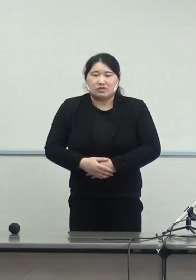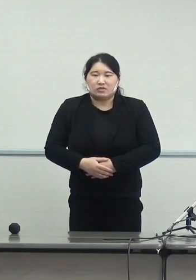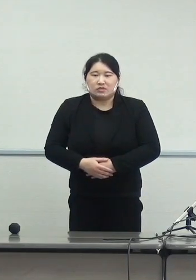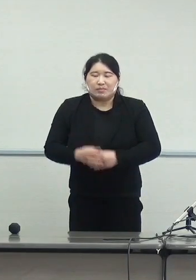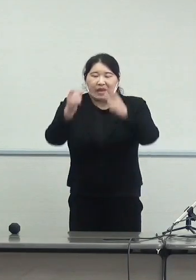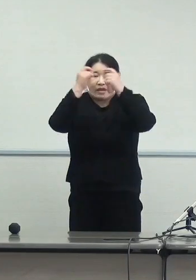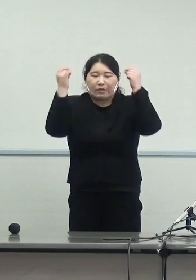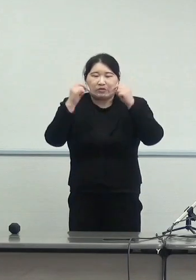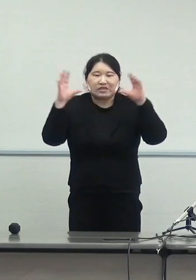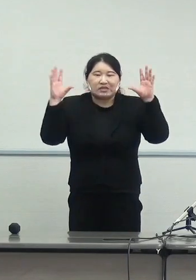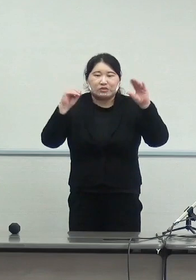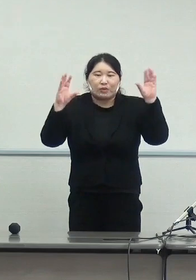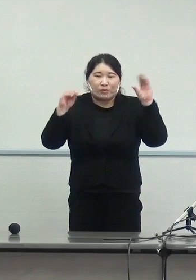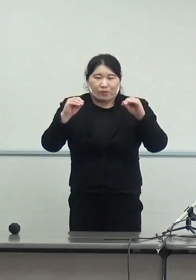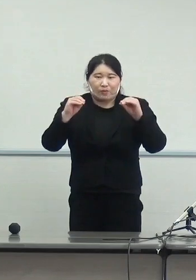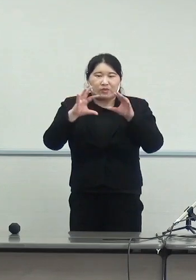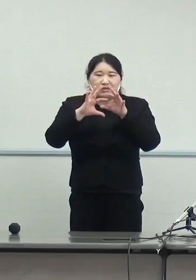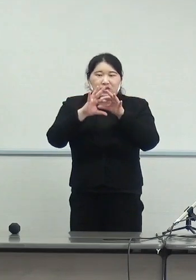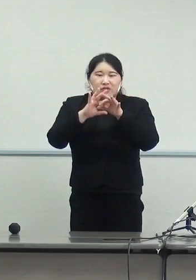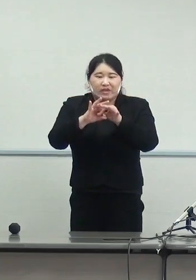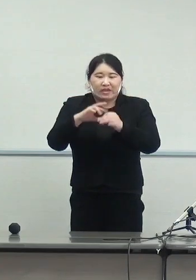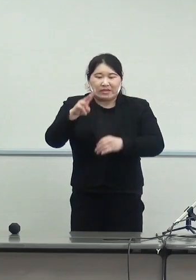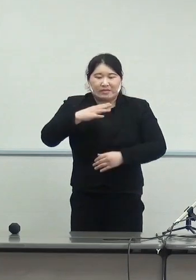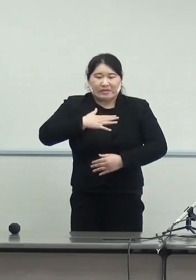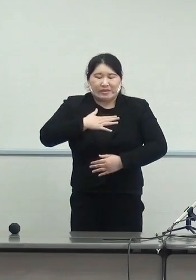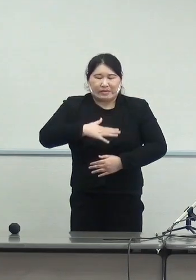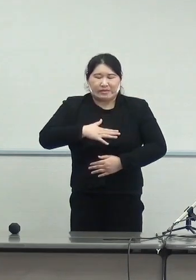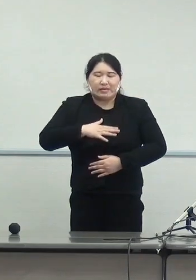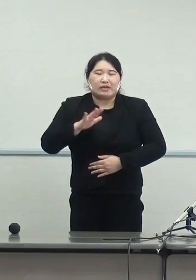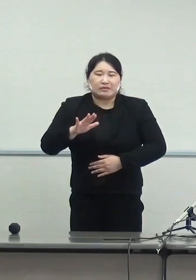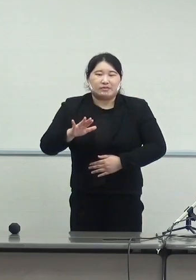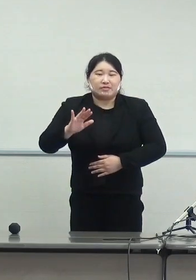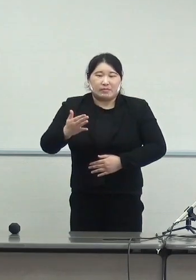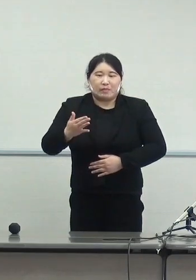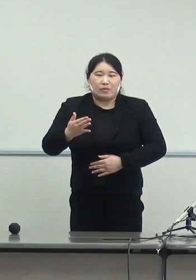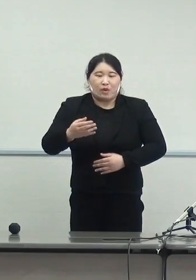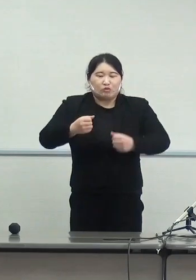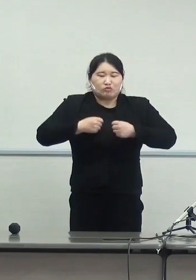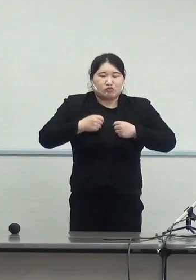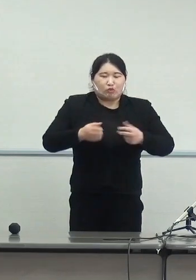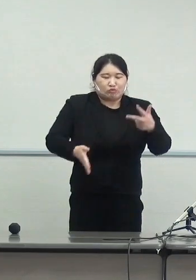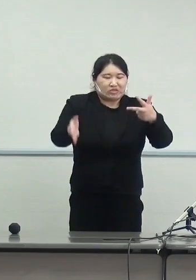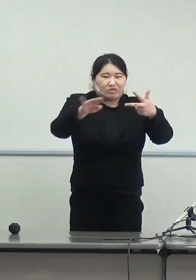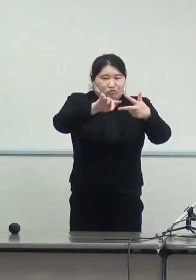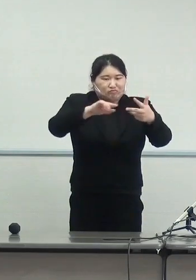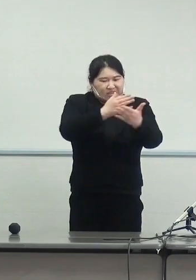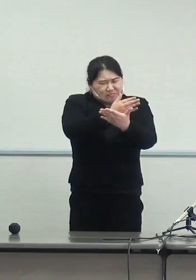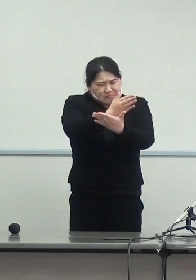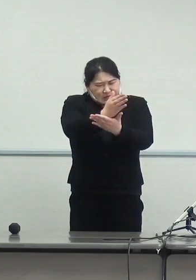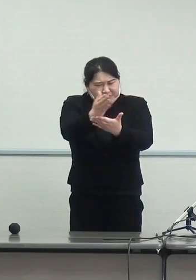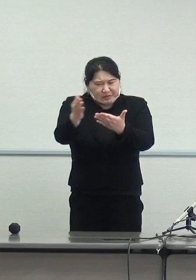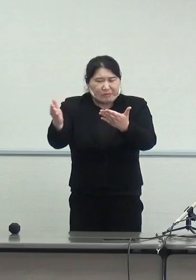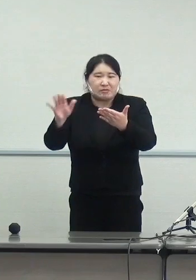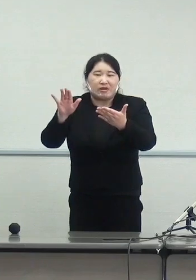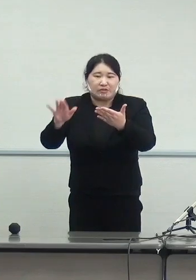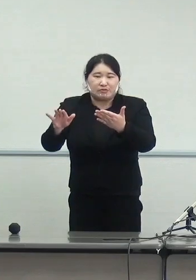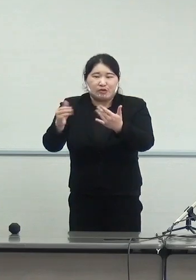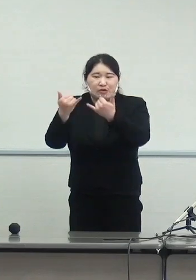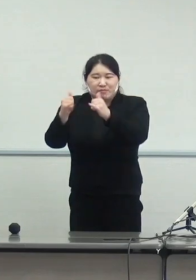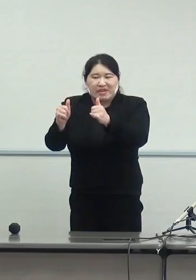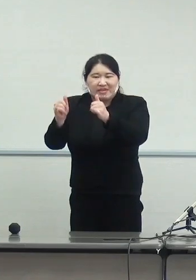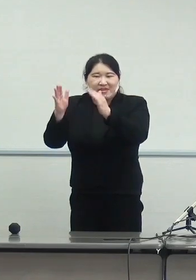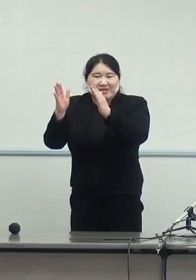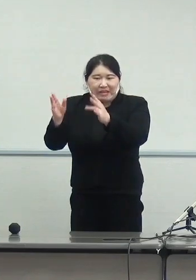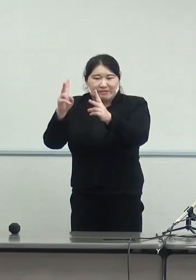個人情報ということでね、理解をしているんですけども、運動施設といっても様々あると思うんですけど、民間の運動